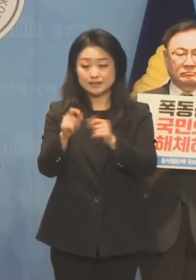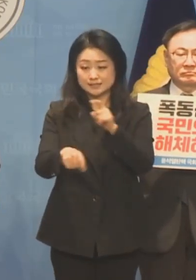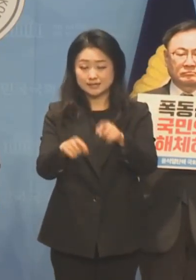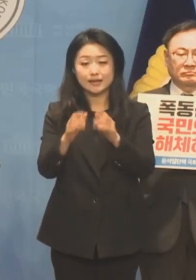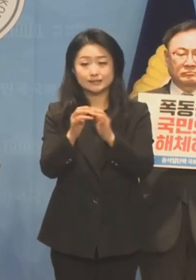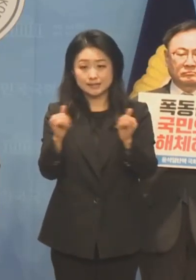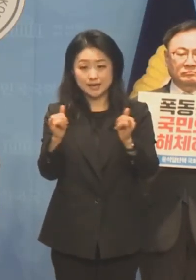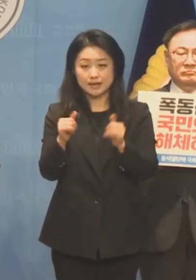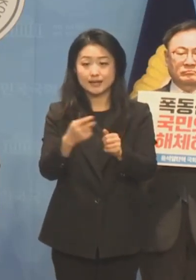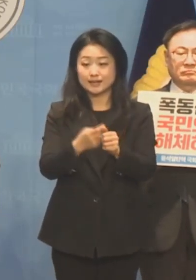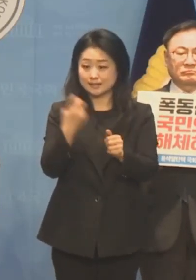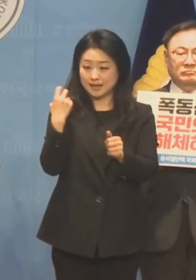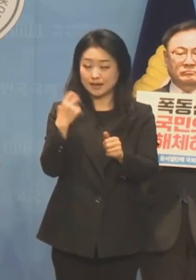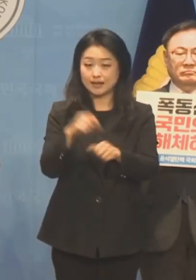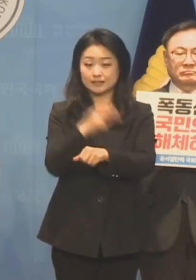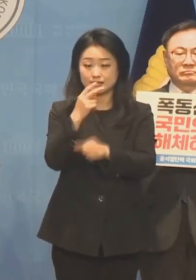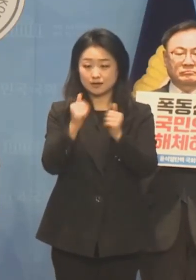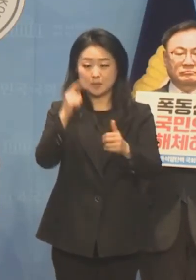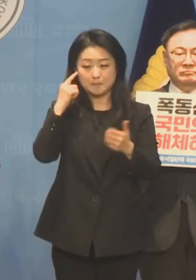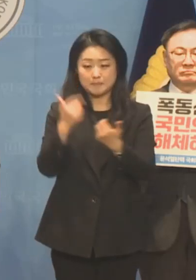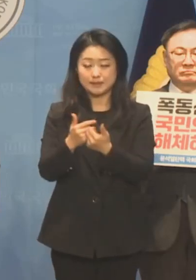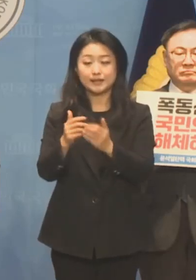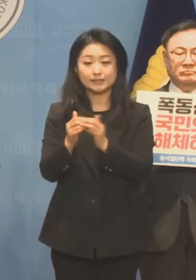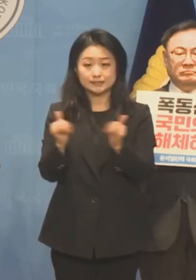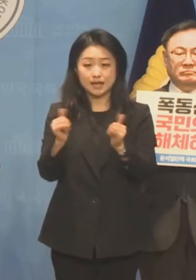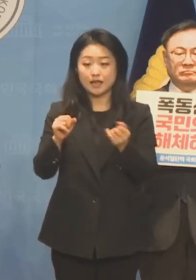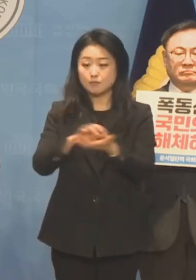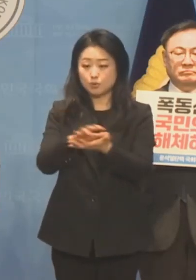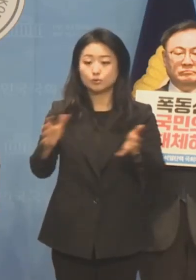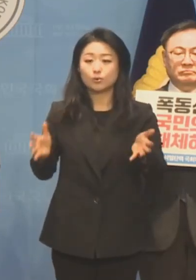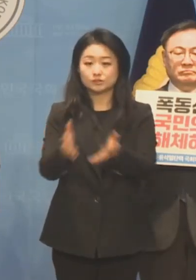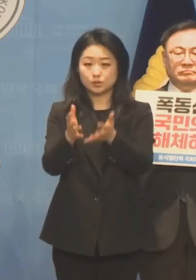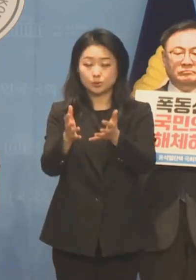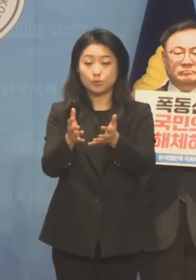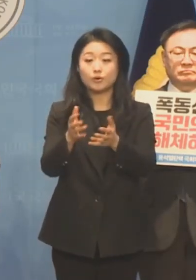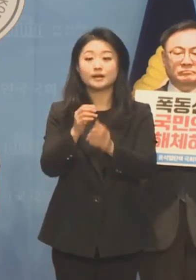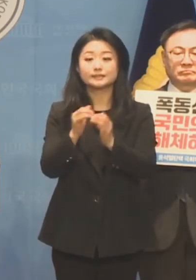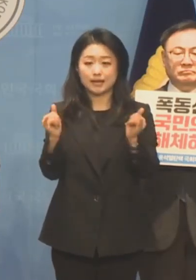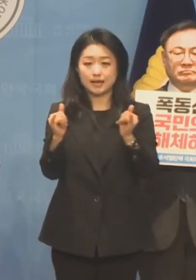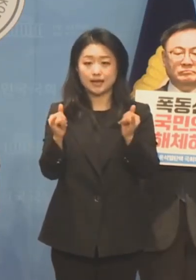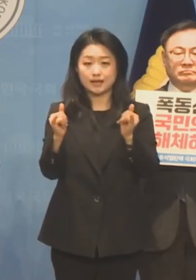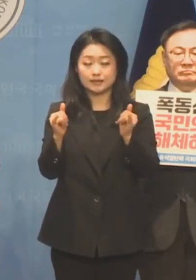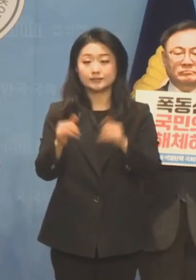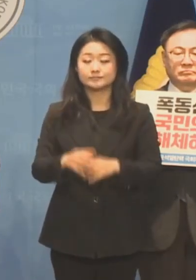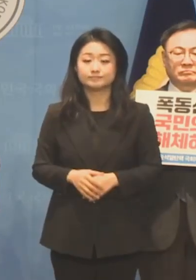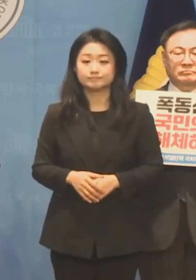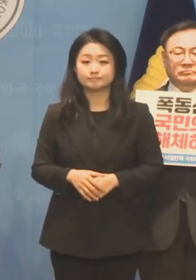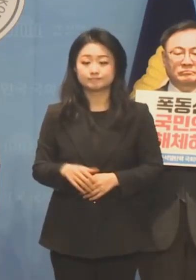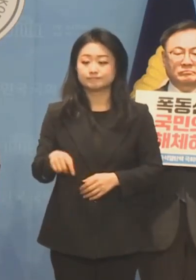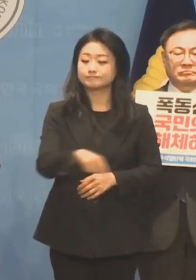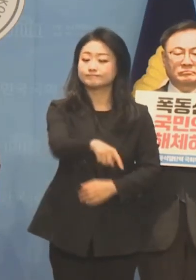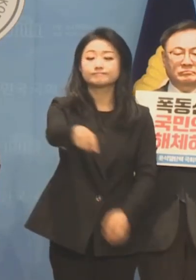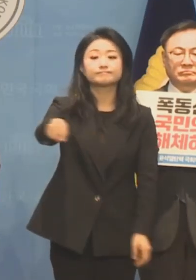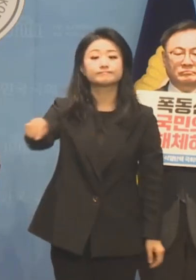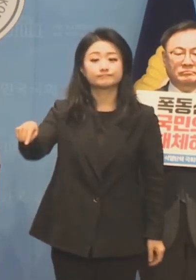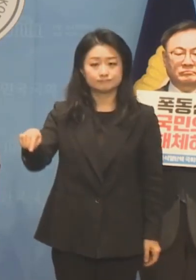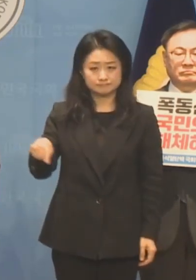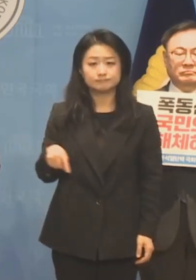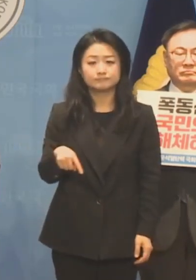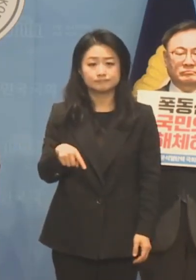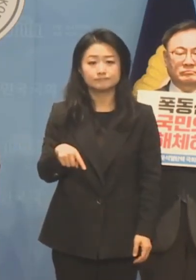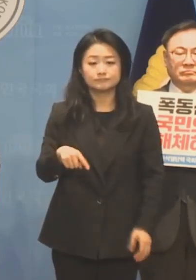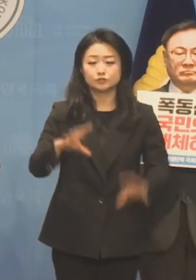자, 탄핵과 특검을 반대한 자, 폭동을 선동하고 행사한 무례한들, 이